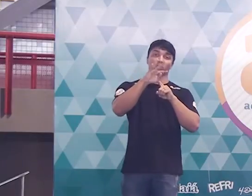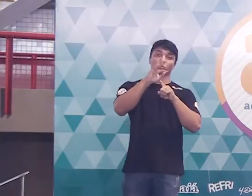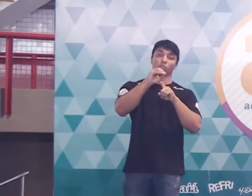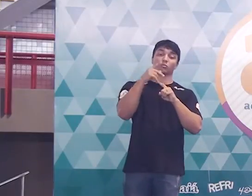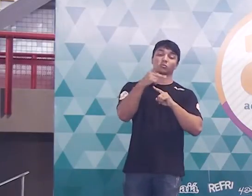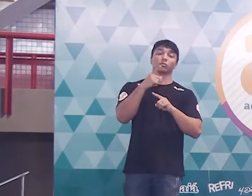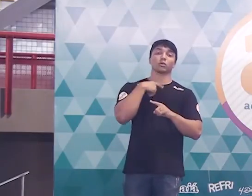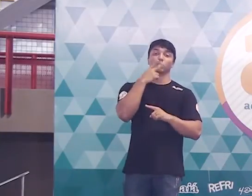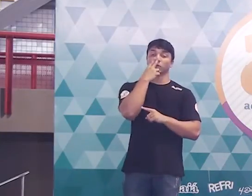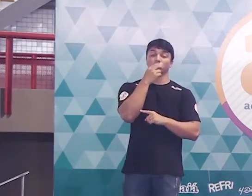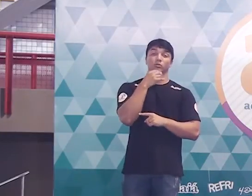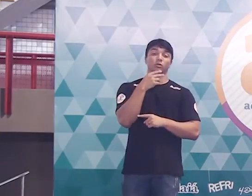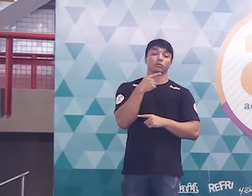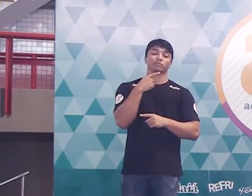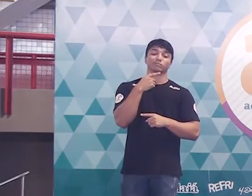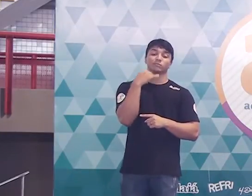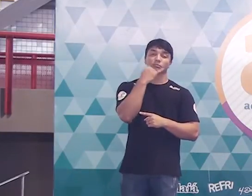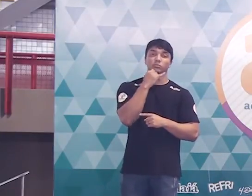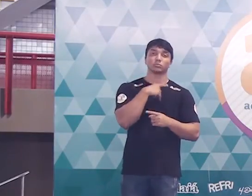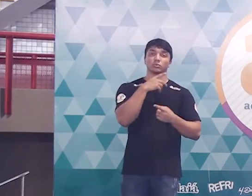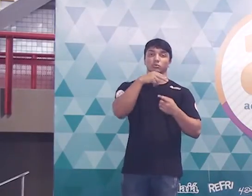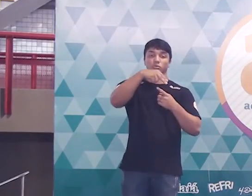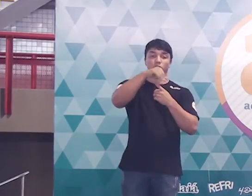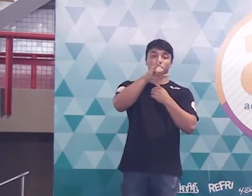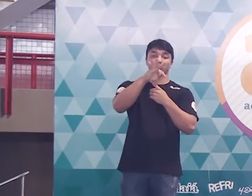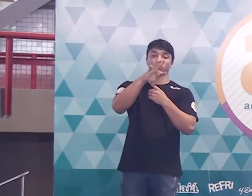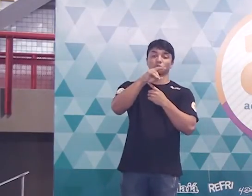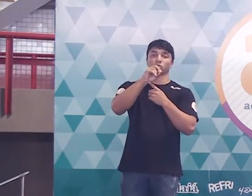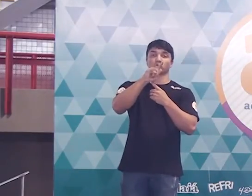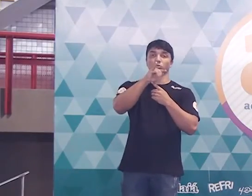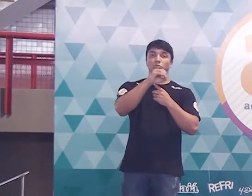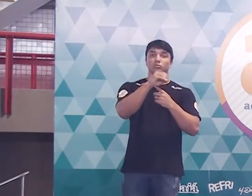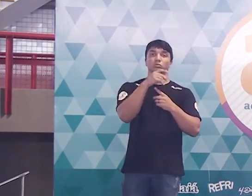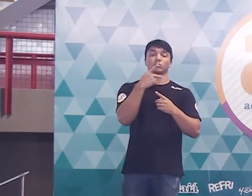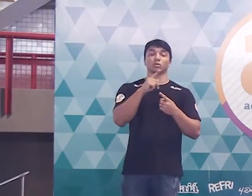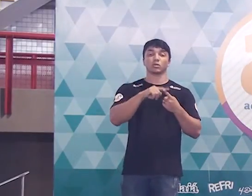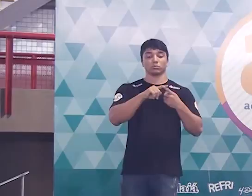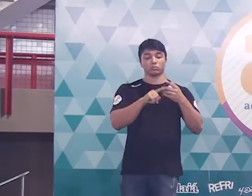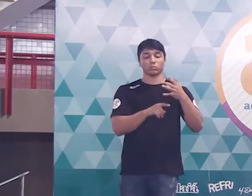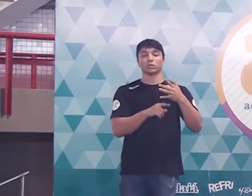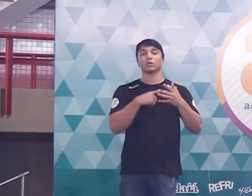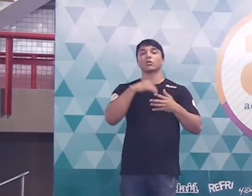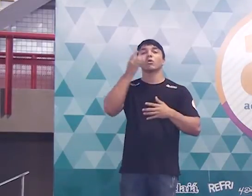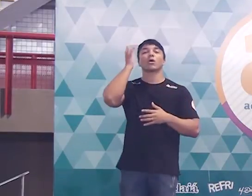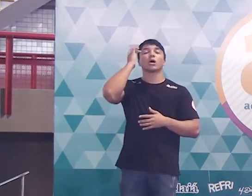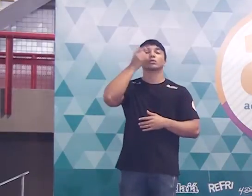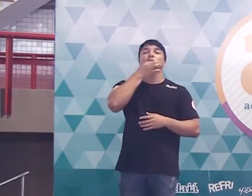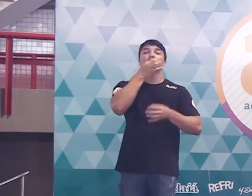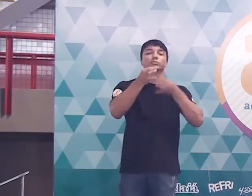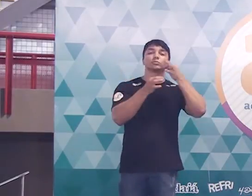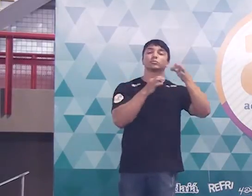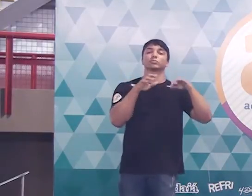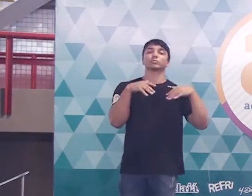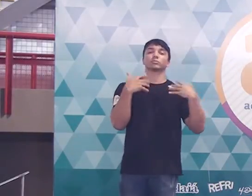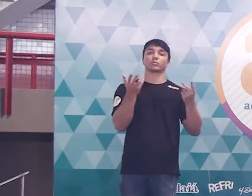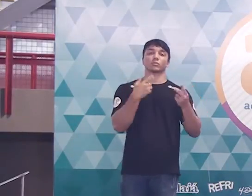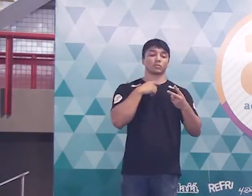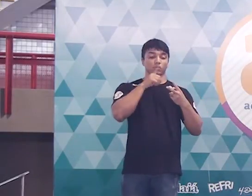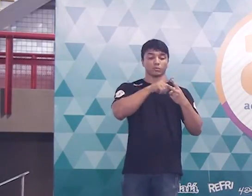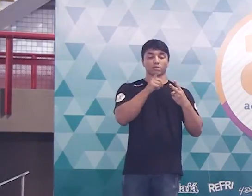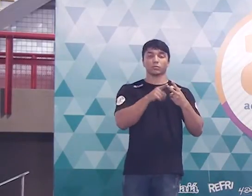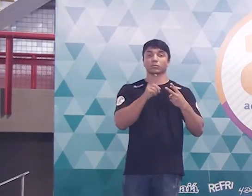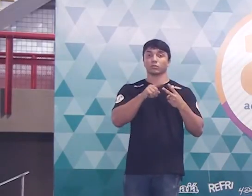a planta uma fonte de quê? Nitrogênio. E quais são, na opinião de vocês, as